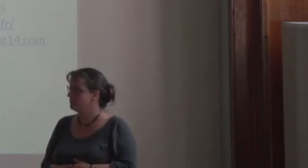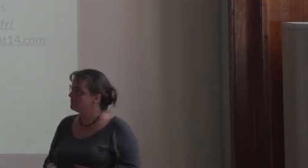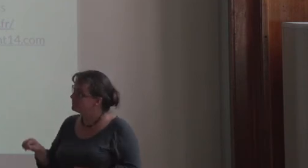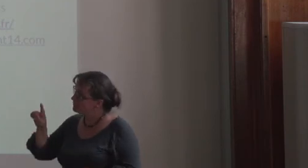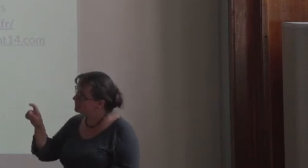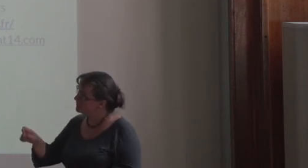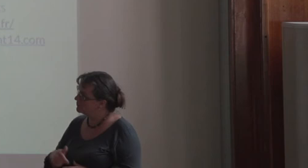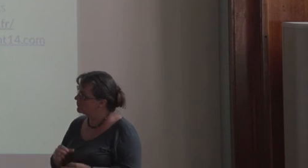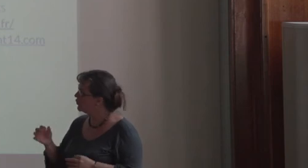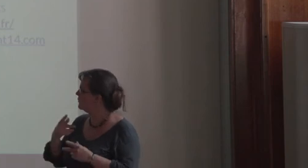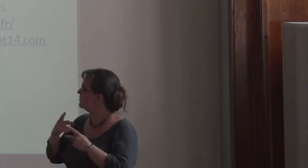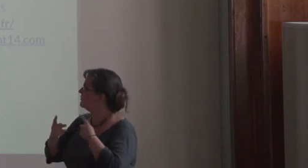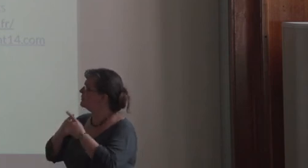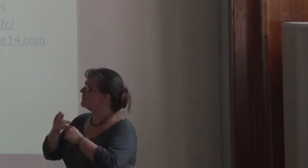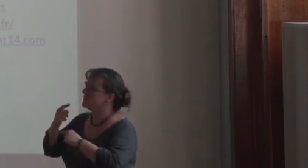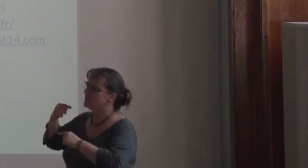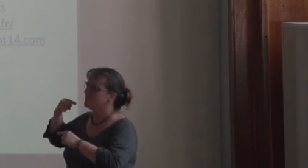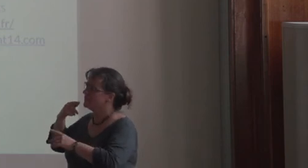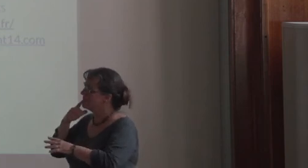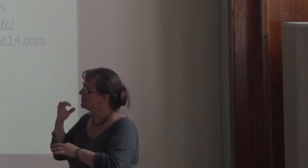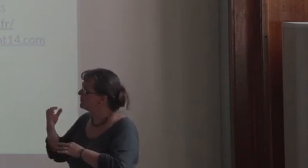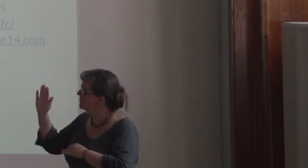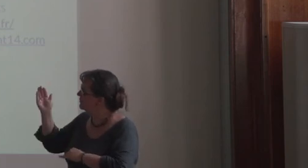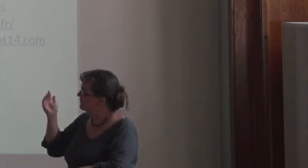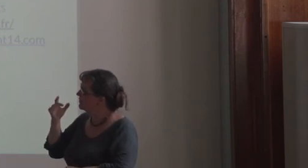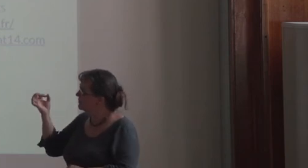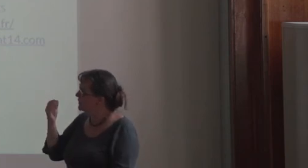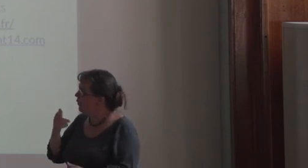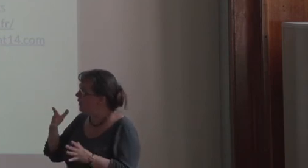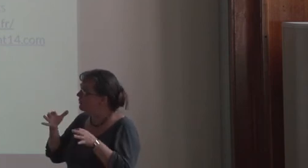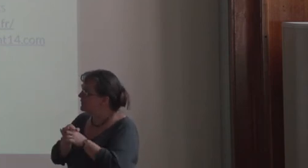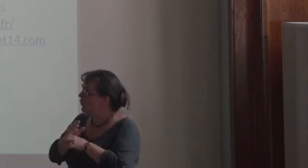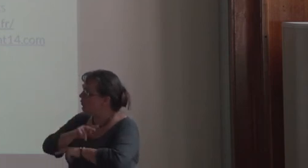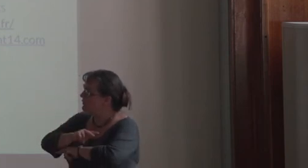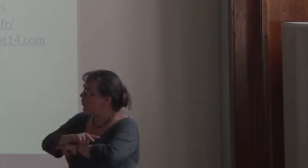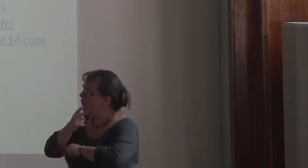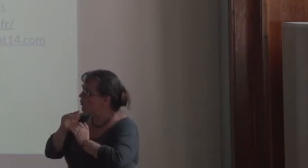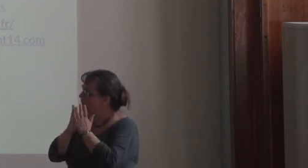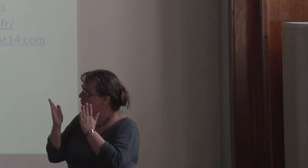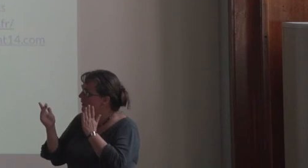Sur un de tes slides précédents, tu indiquais que MicroPython, la librairie standard,